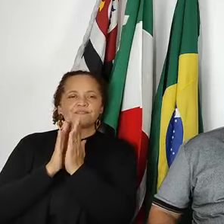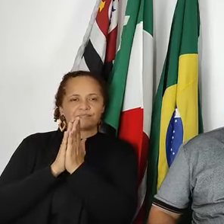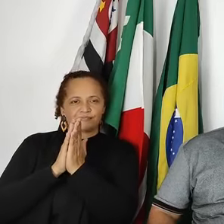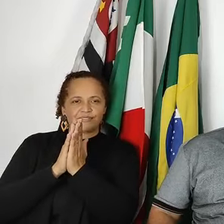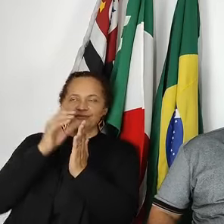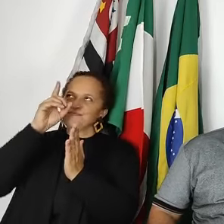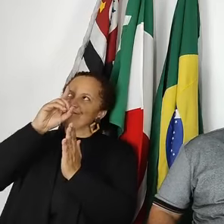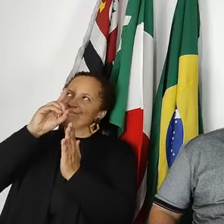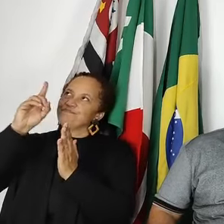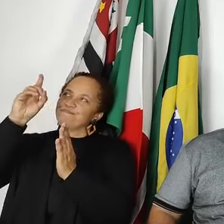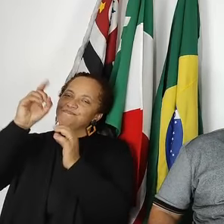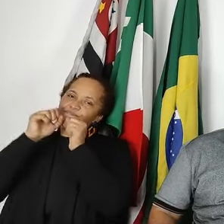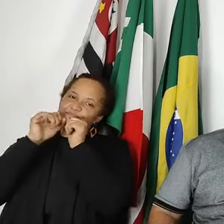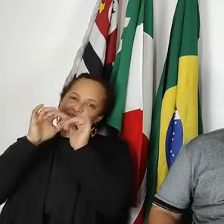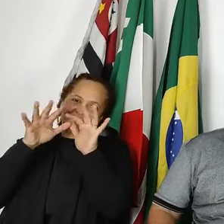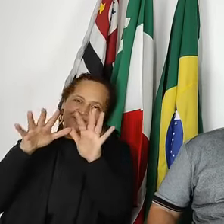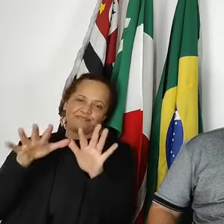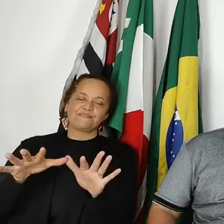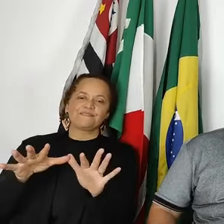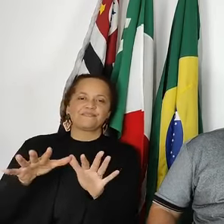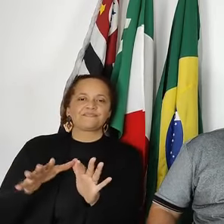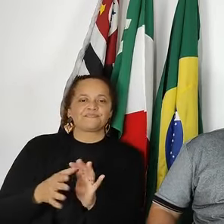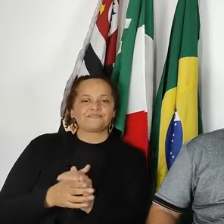Deus abençoar e Deus venha